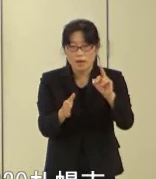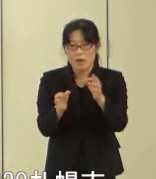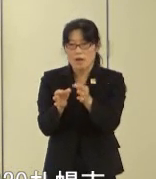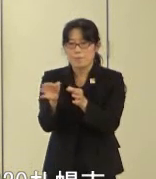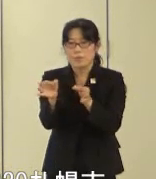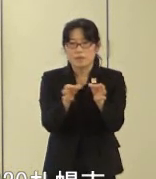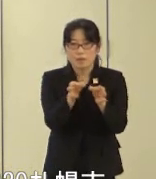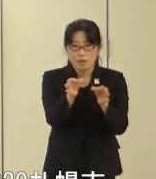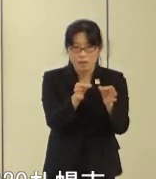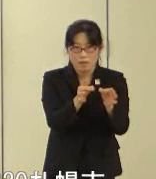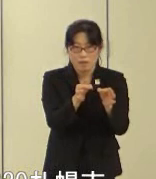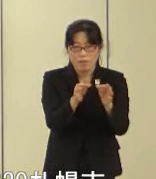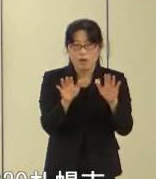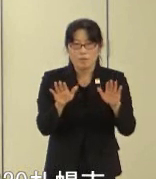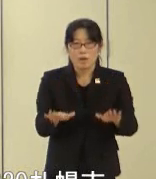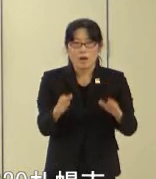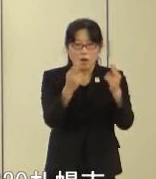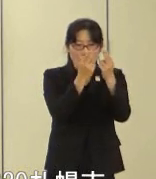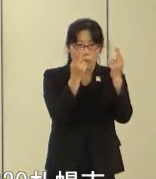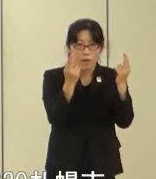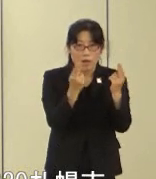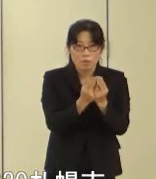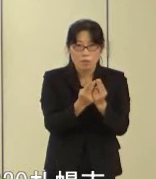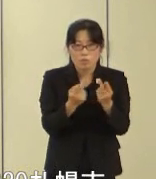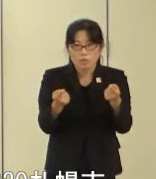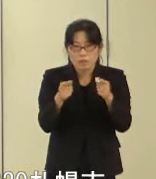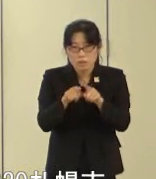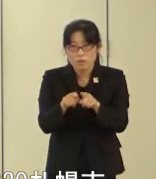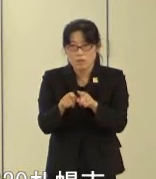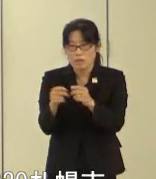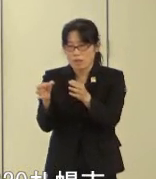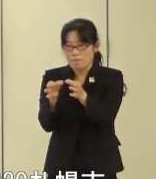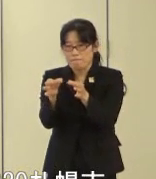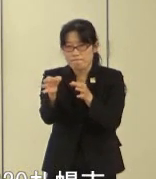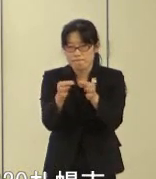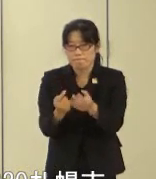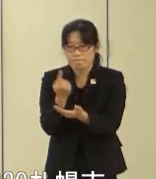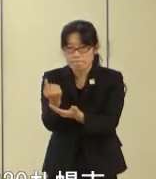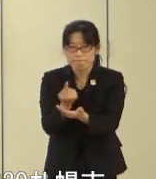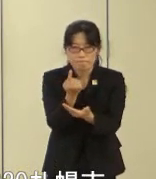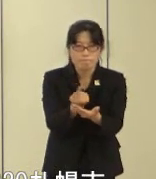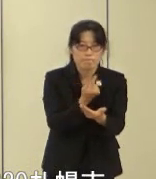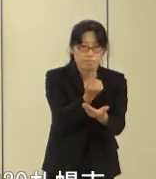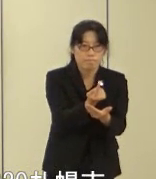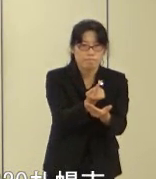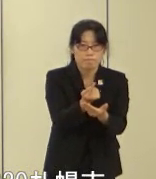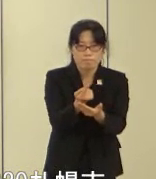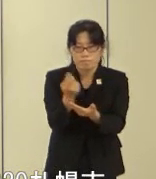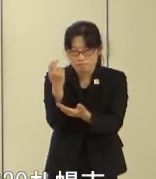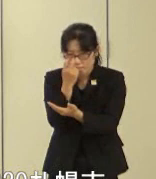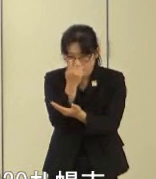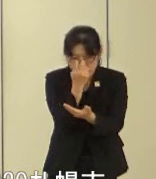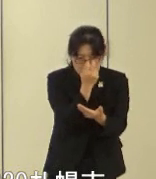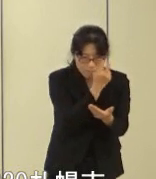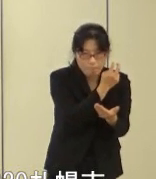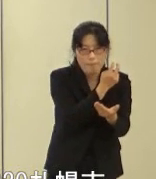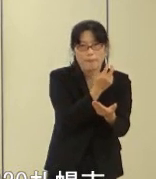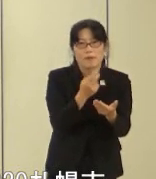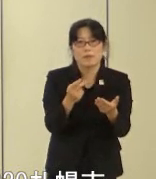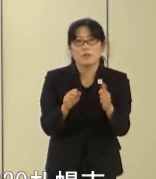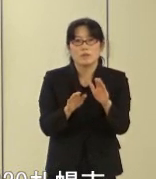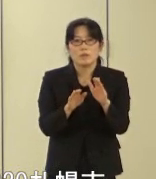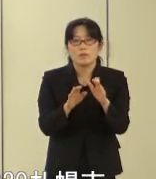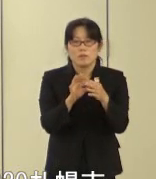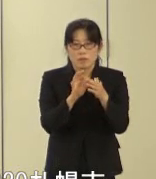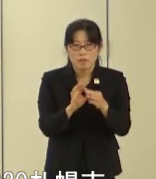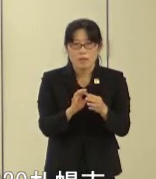しまして、今北海道とともに各店舗を回ってのローラー作戦も行っております。こういったところで感染防止をしっかりし